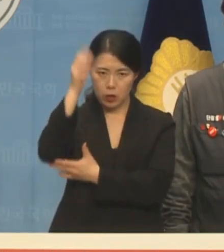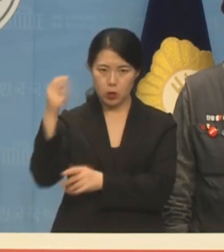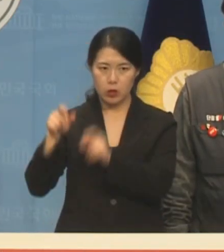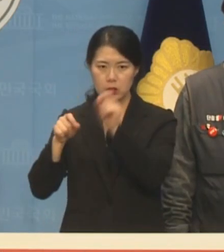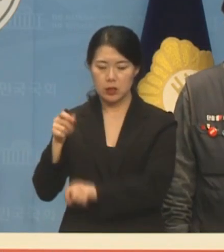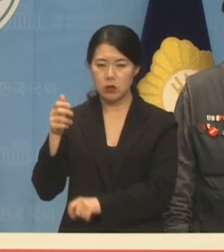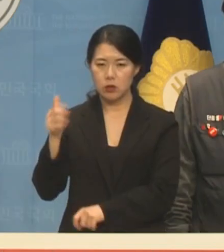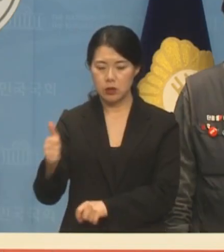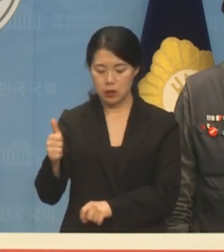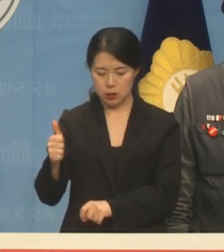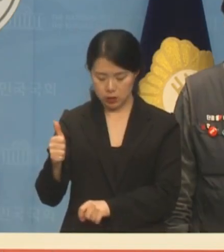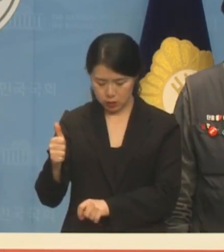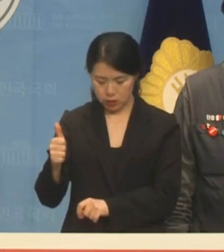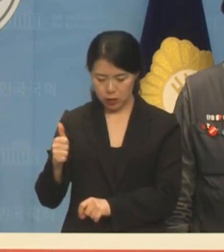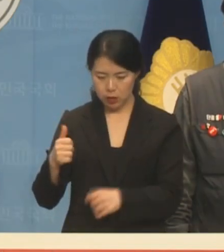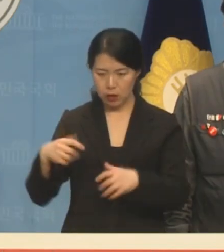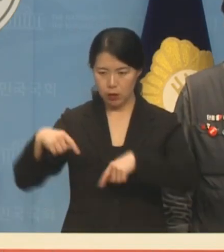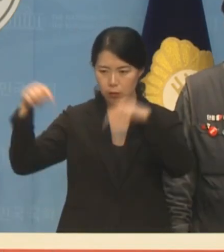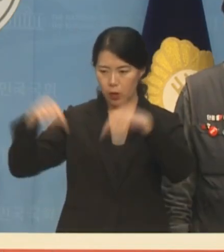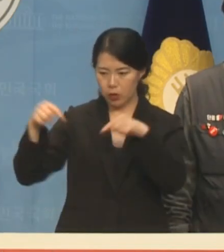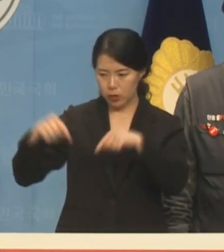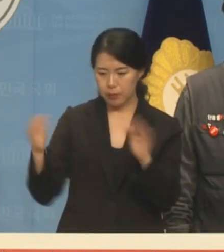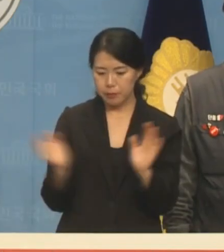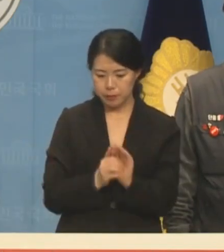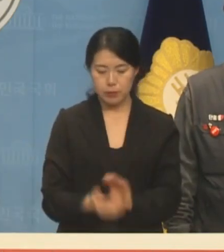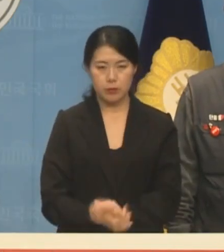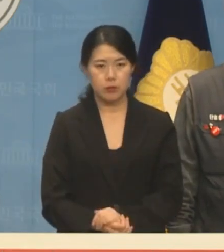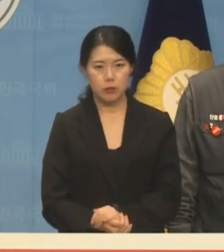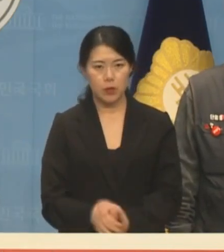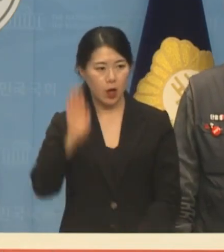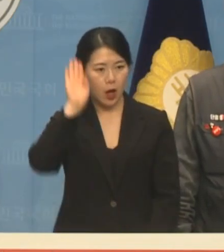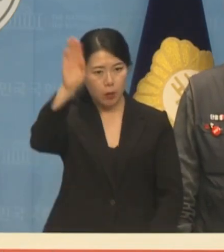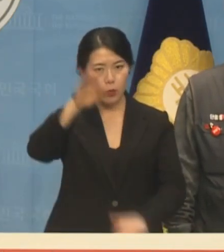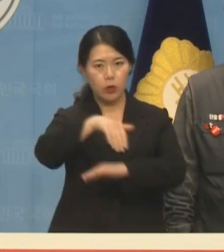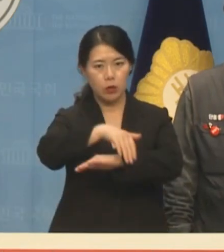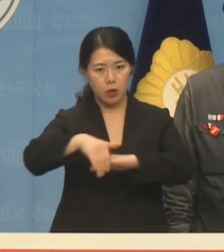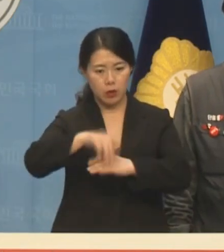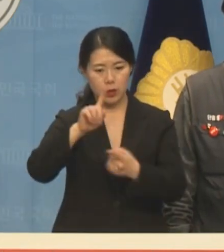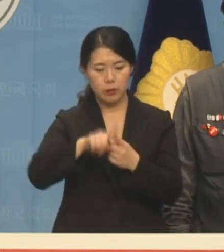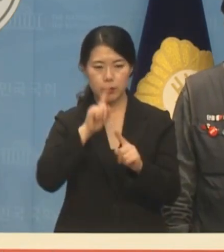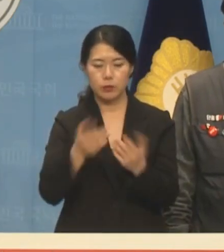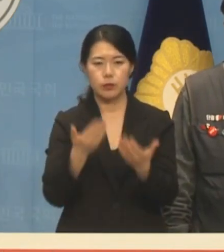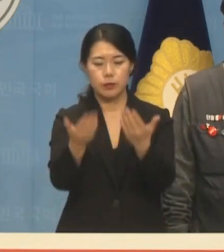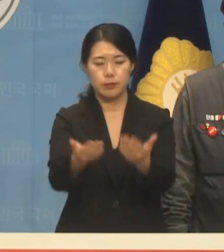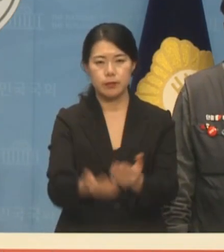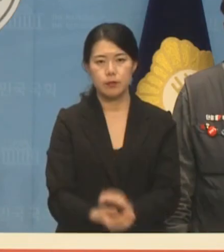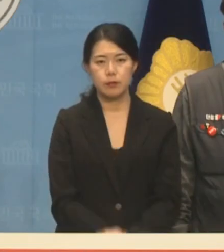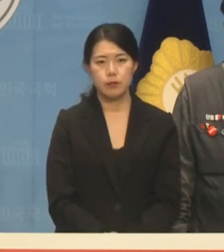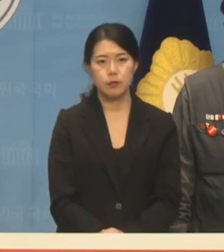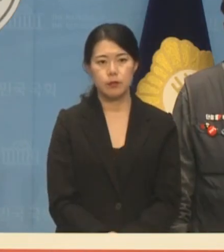지청장 면담을 진행하였습니다. 향후 계획을 말씀드리겠습니다.